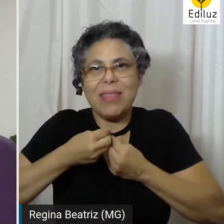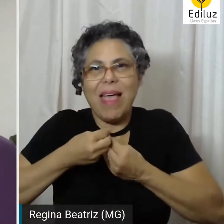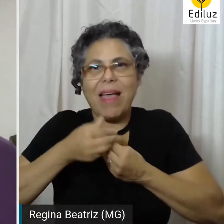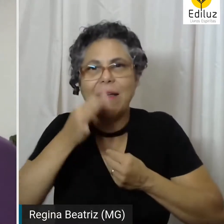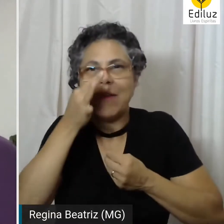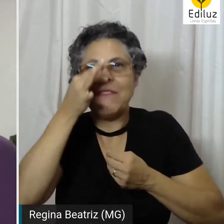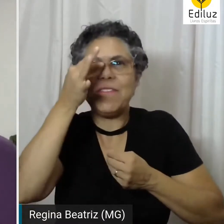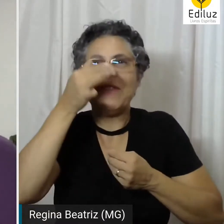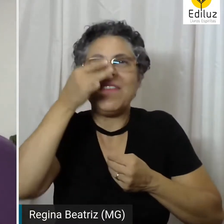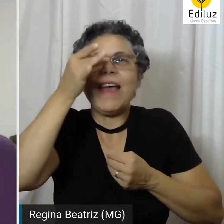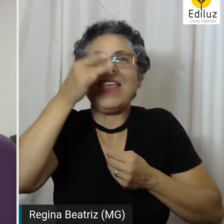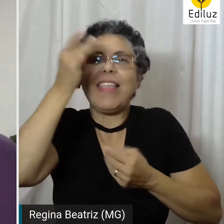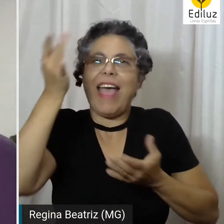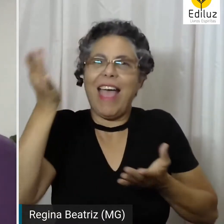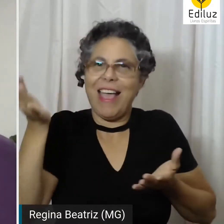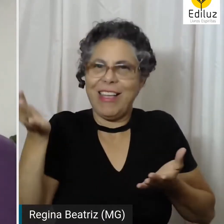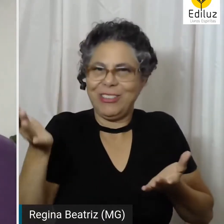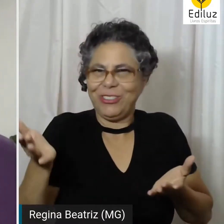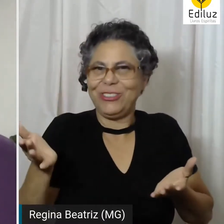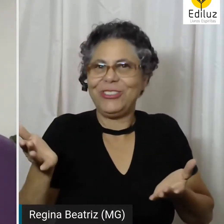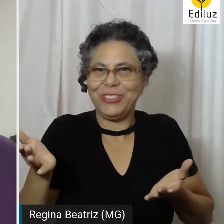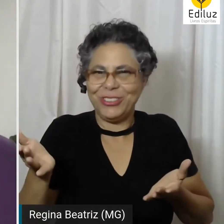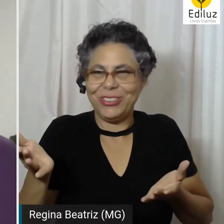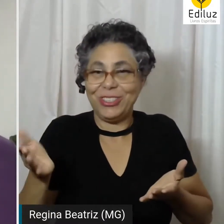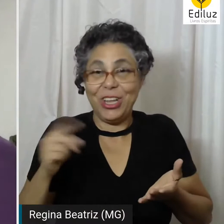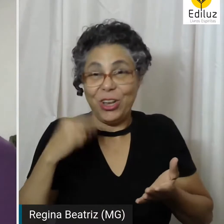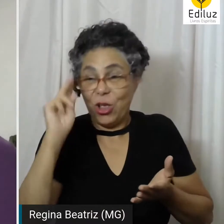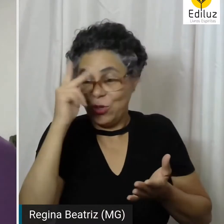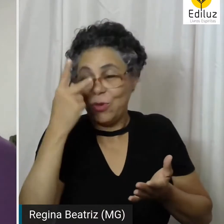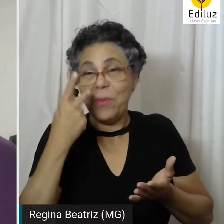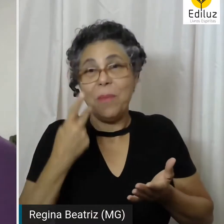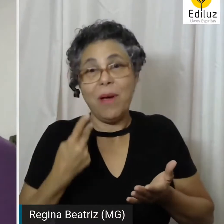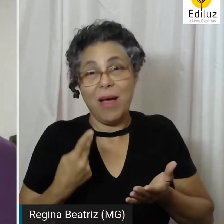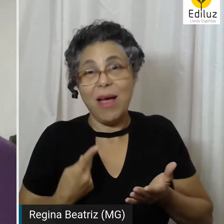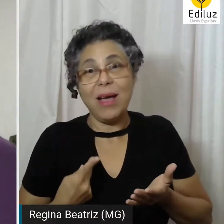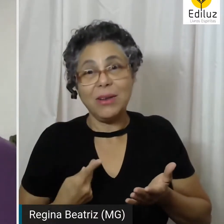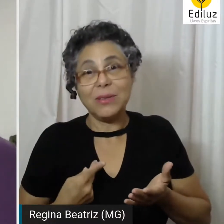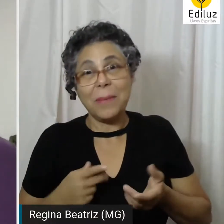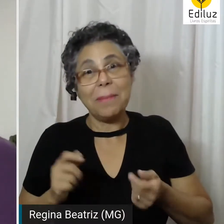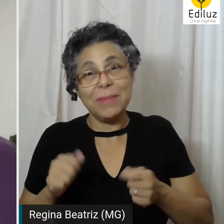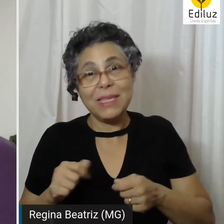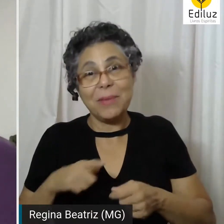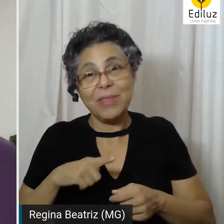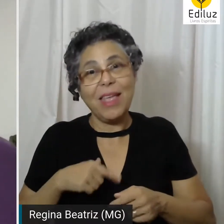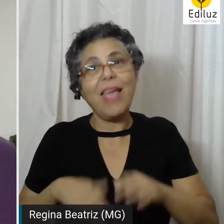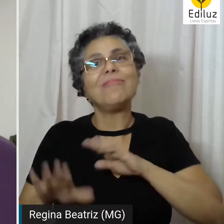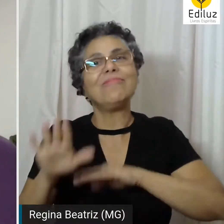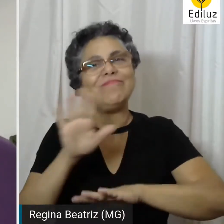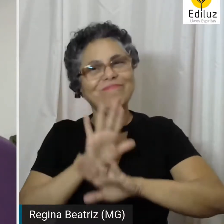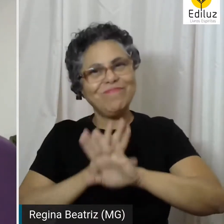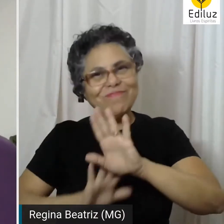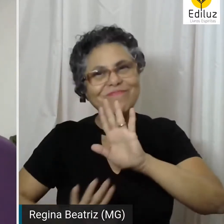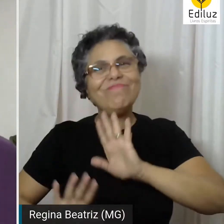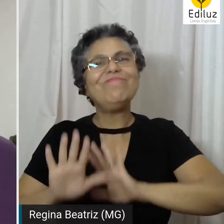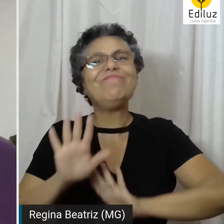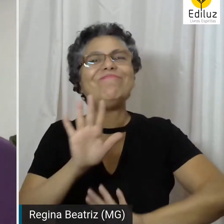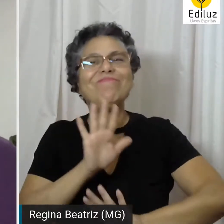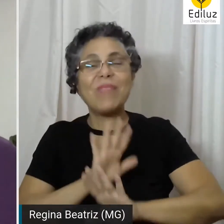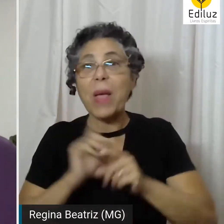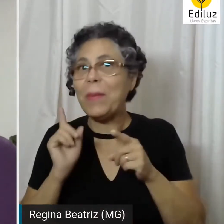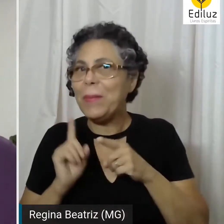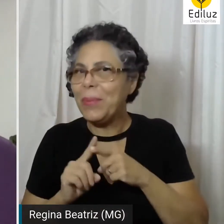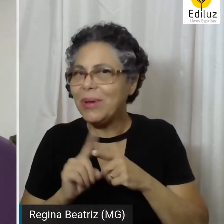E enquanto humanos, diante disso, nós estamos sob risco, né? Porque